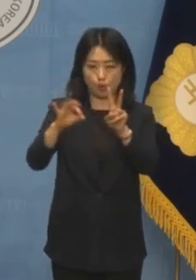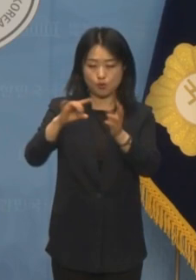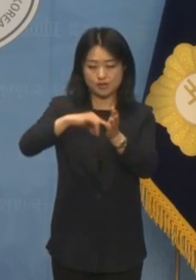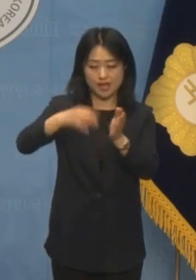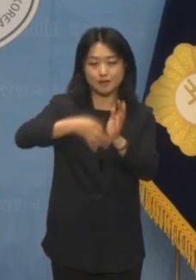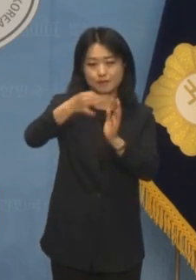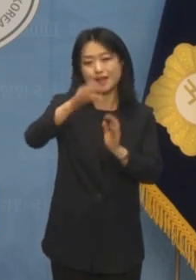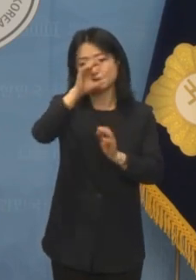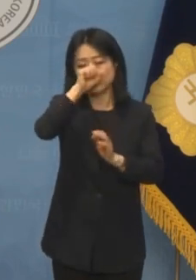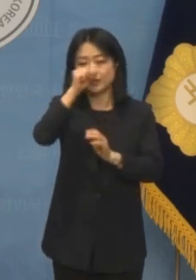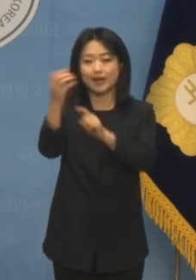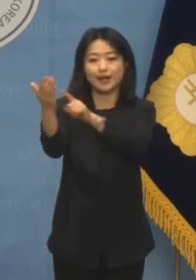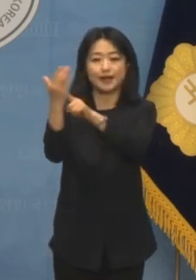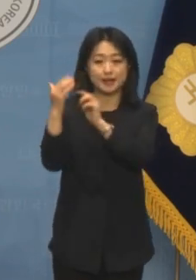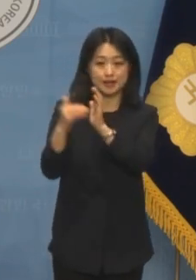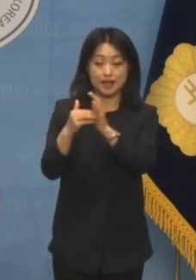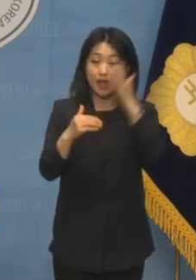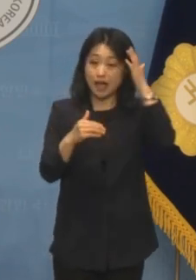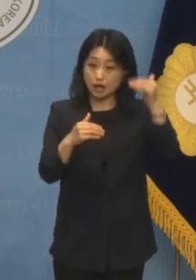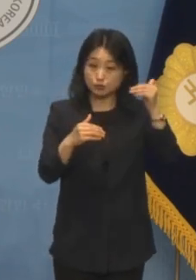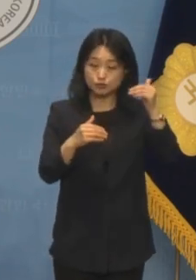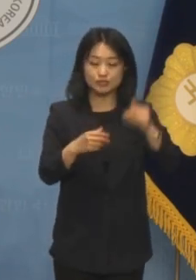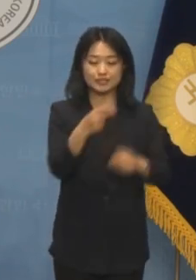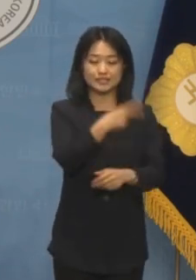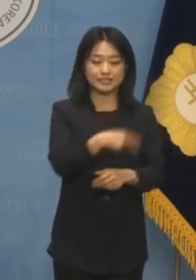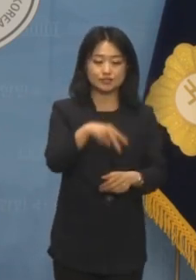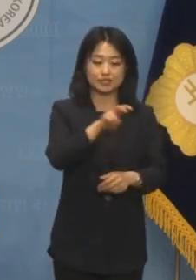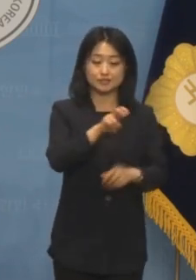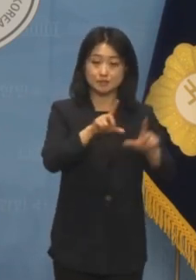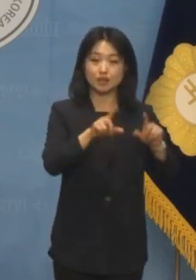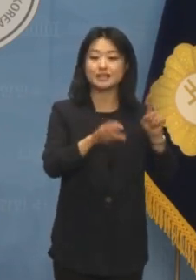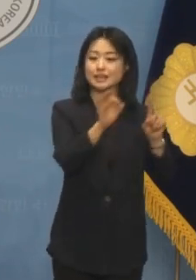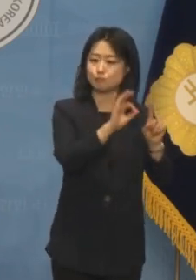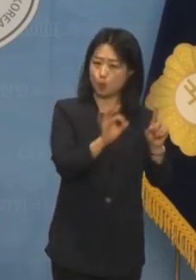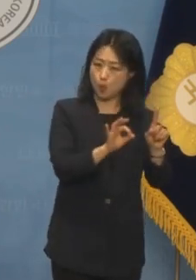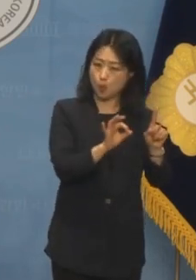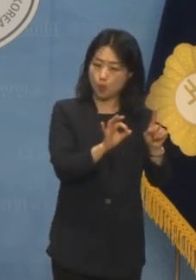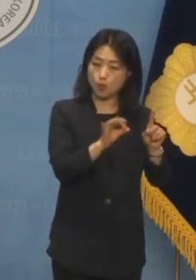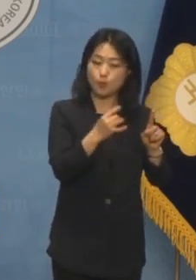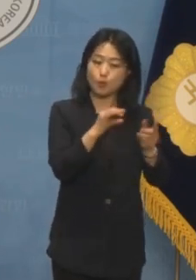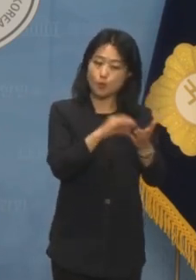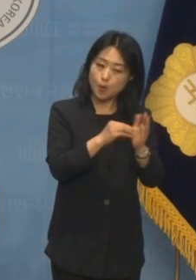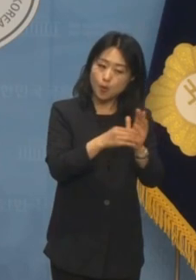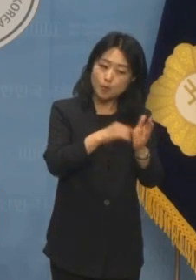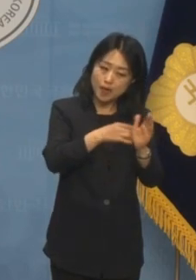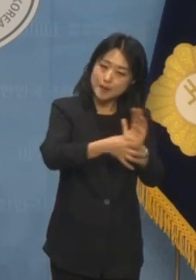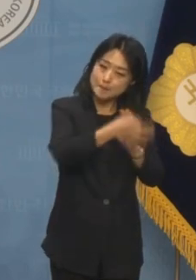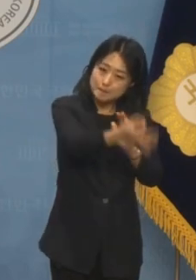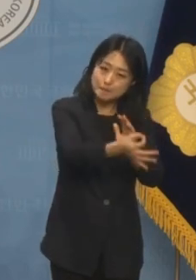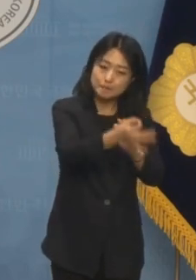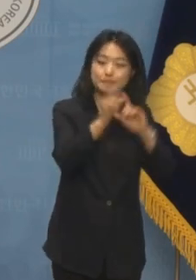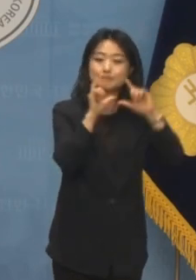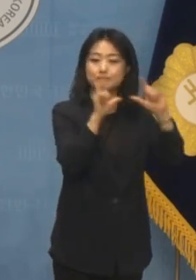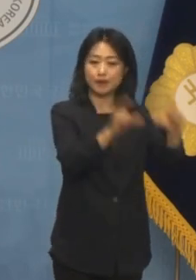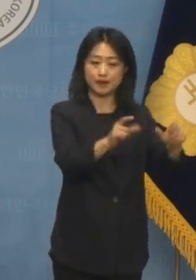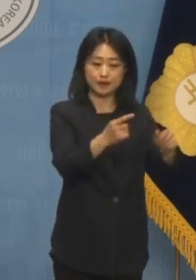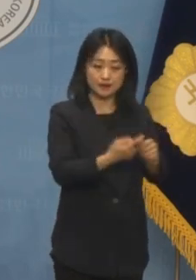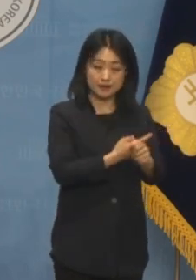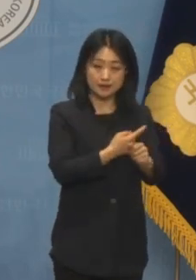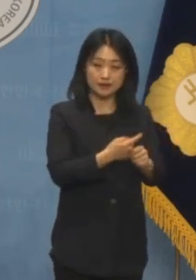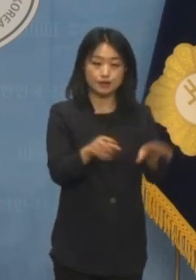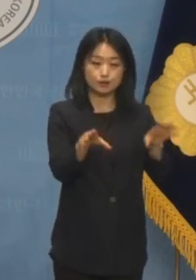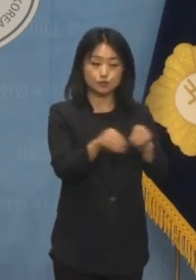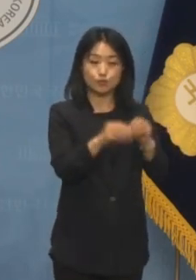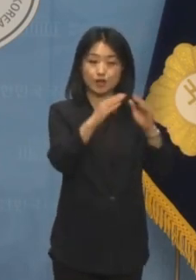있습니다. 한국은 2020년 기준 1% 조금 넘는 수준입니다. 따라서